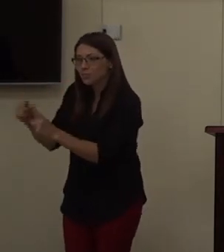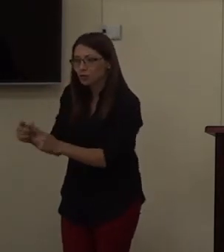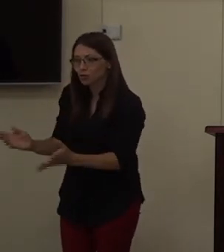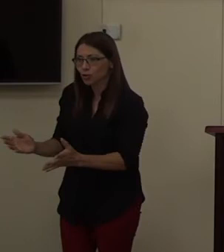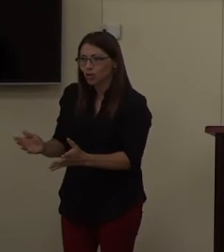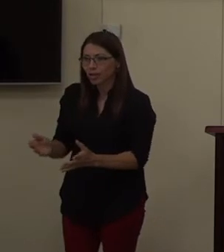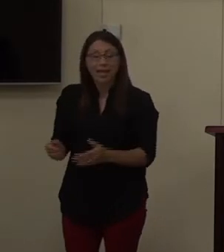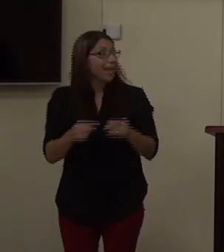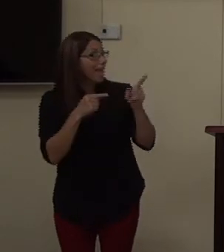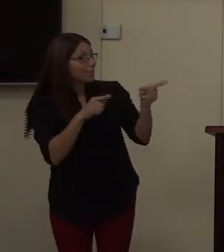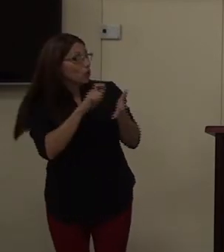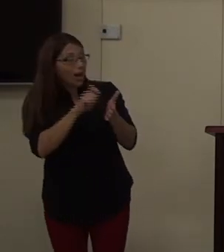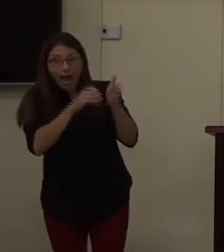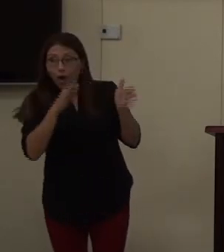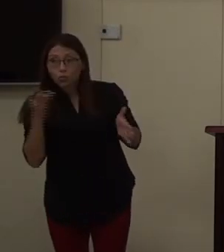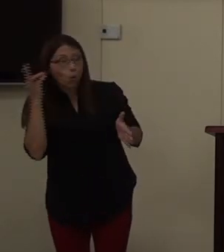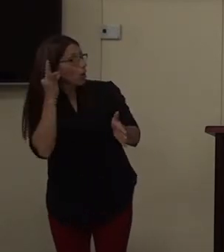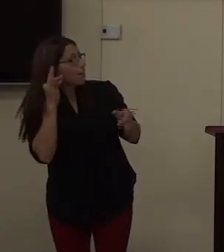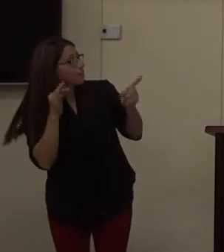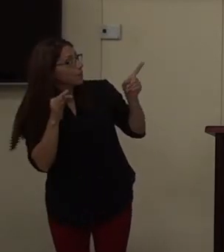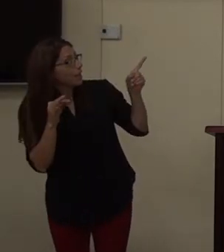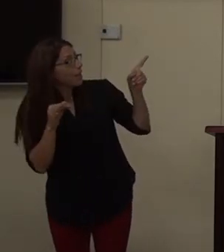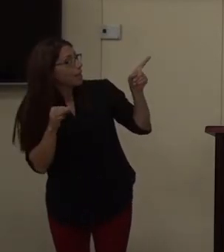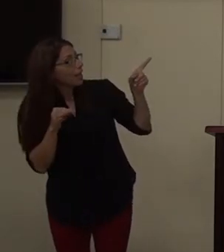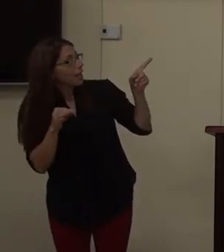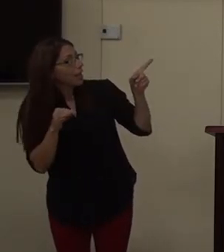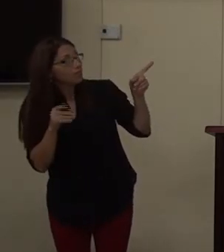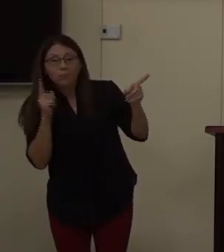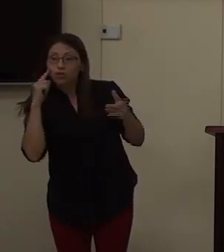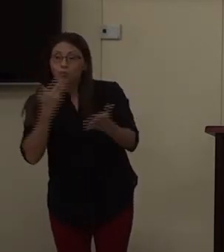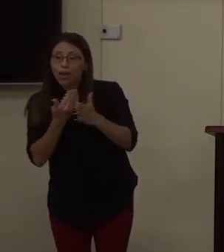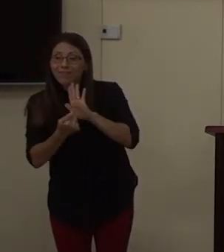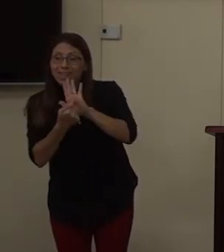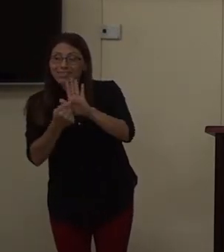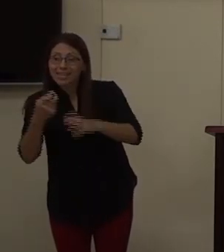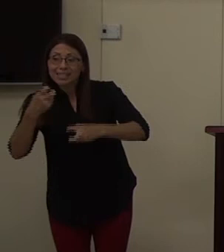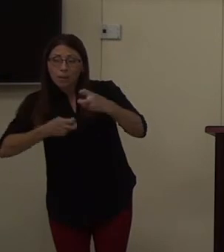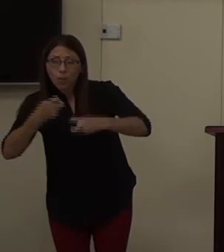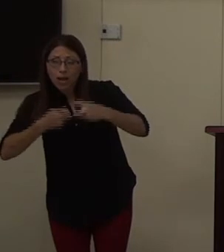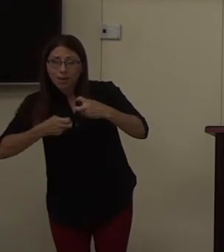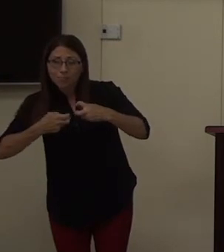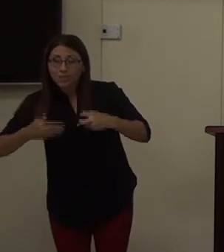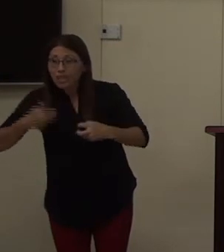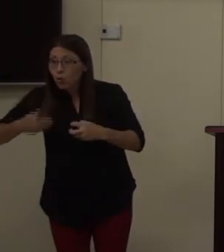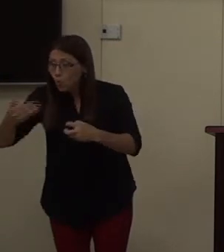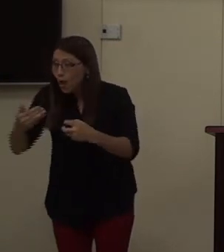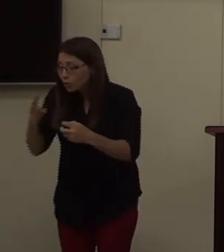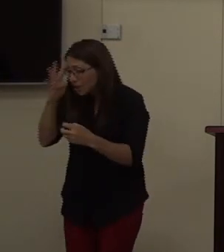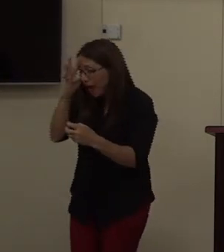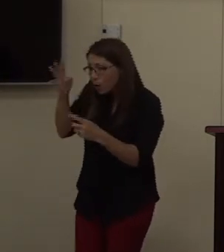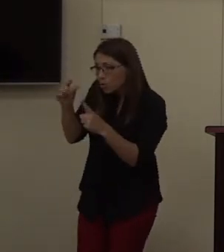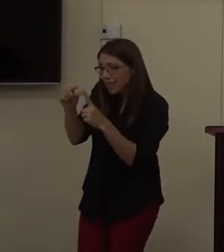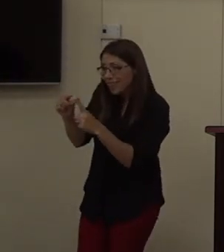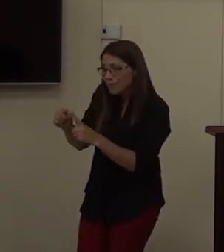autora lleva a cabo solo con los hablantes, nos pone en evidencia este gran problema de cuando se acuñan términos que no corresponden